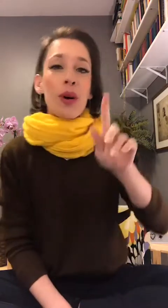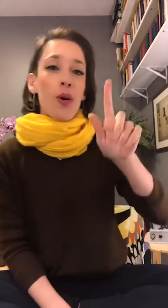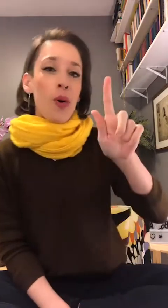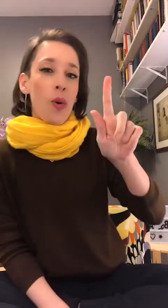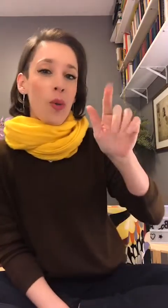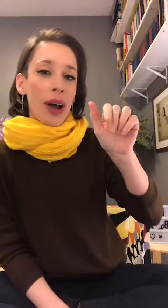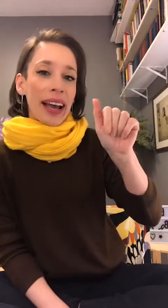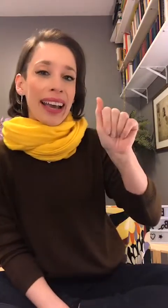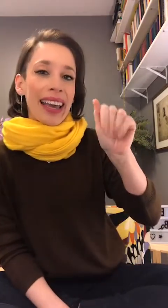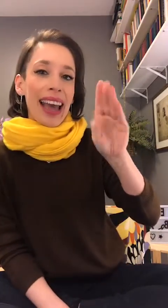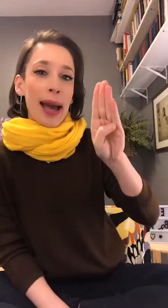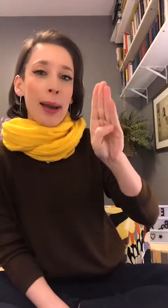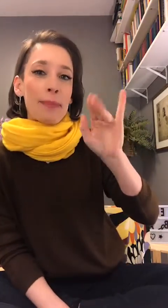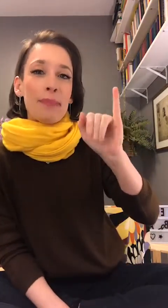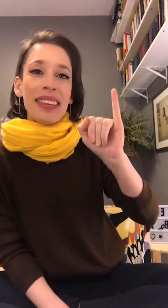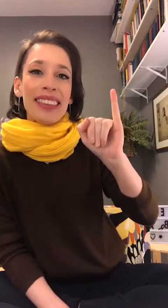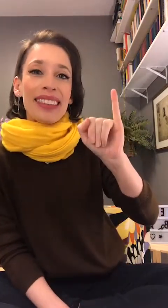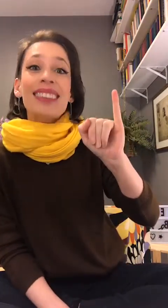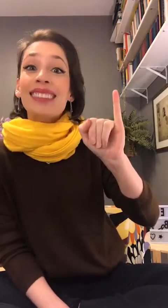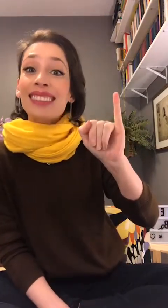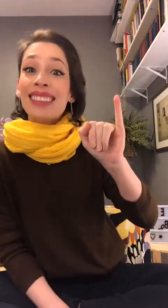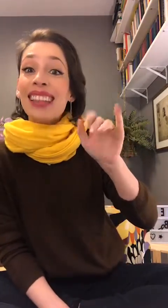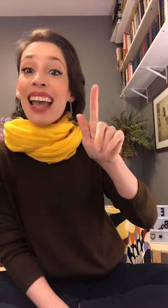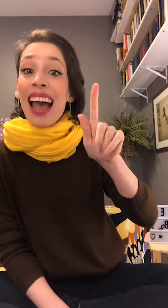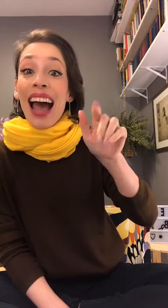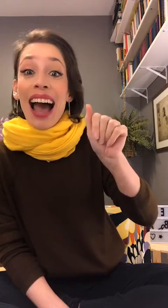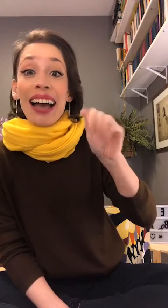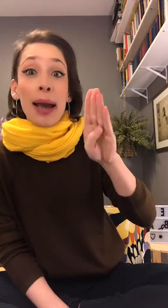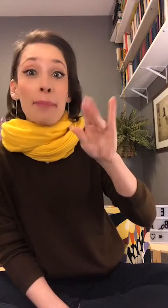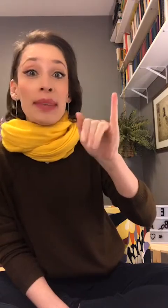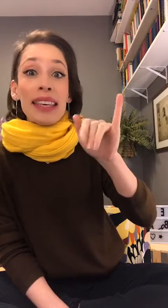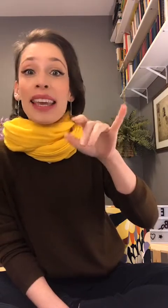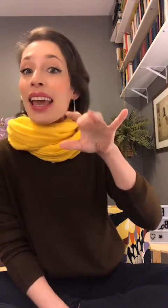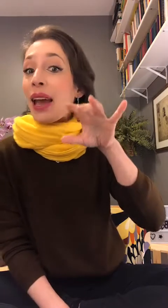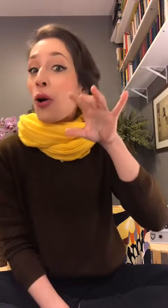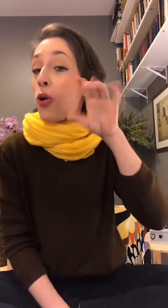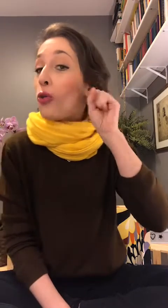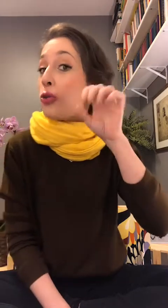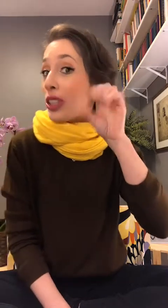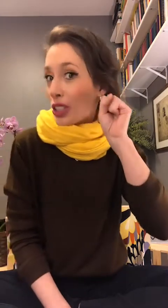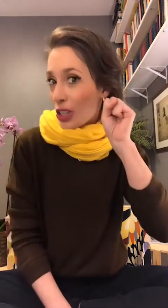papo com a Gabi. A Gabi